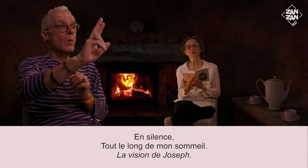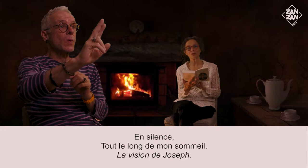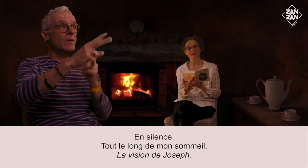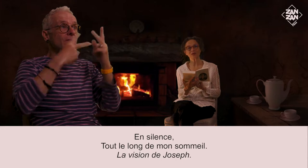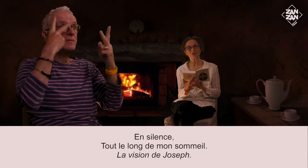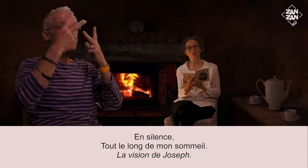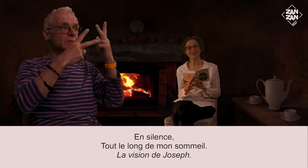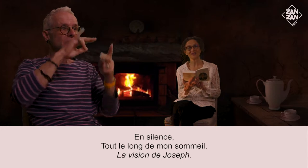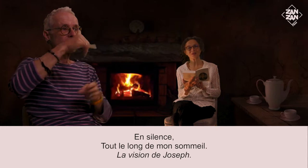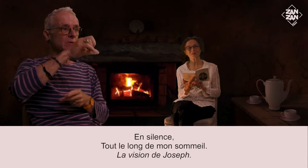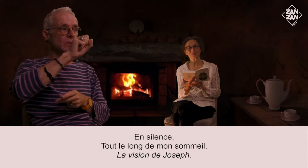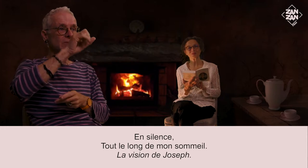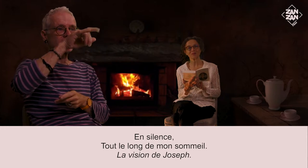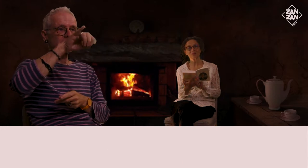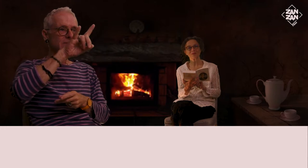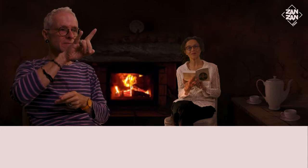vision de Joseph.